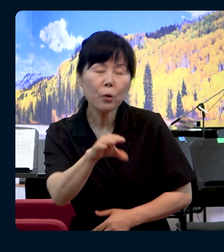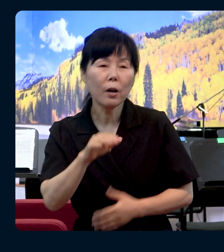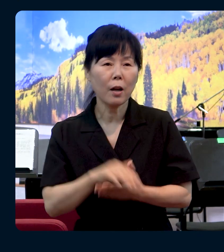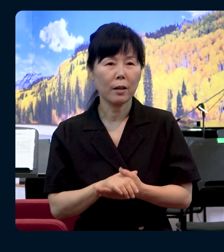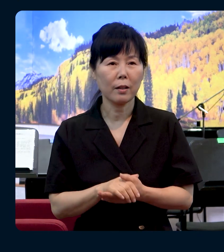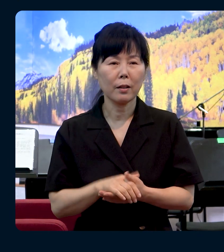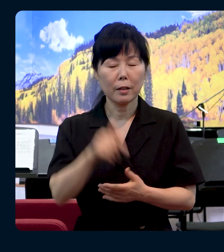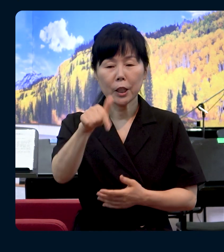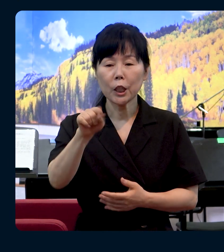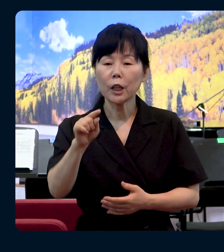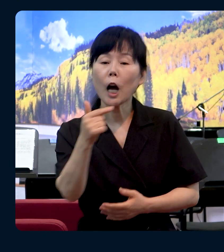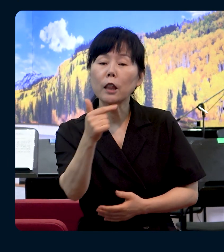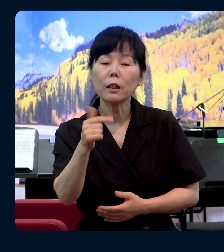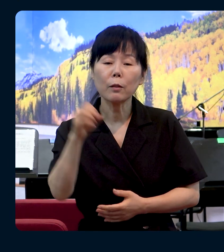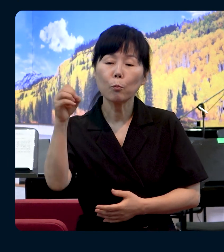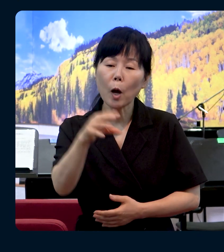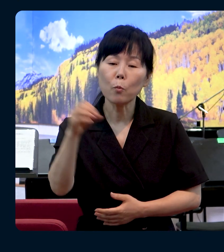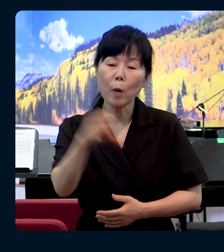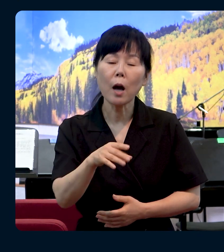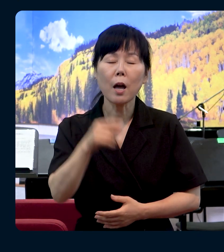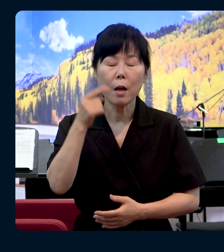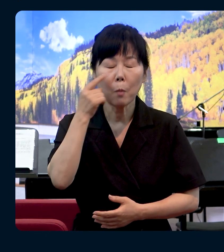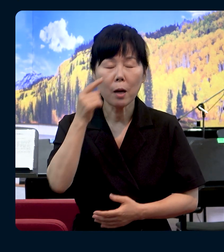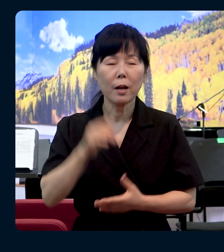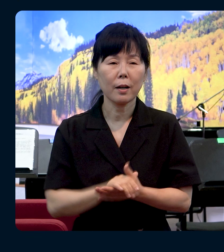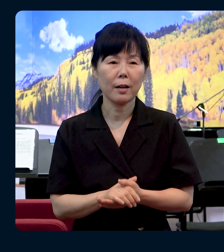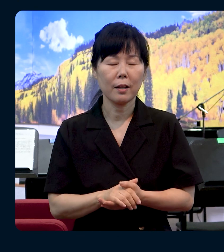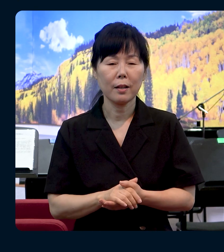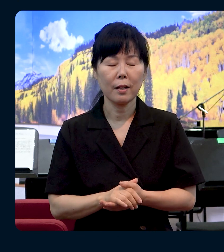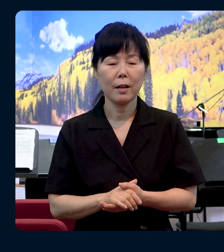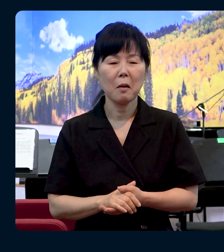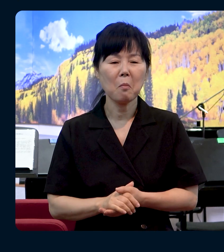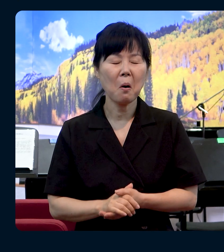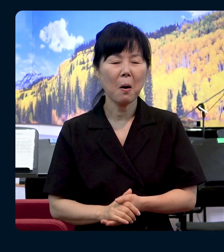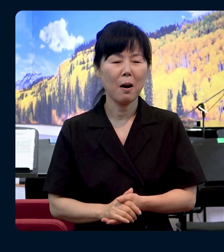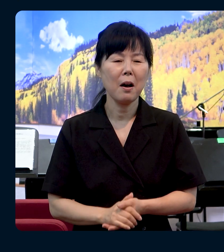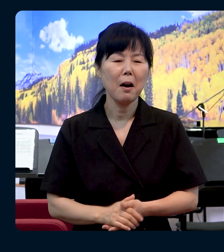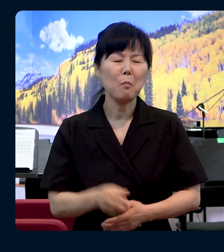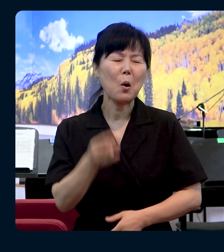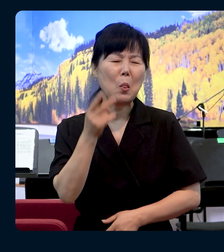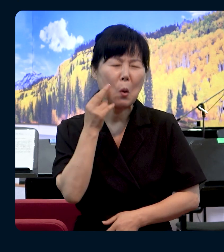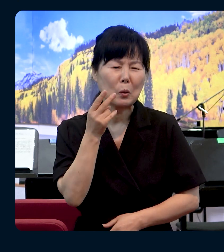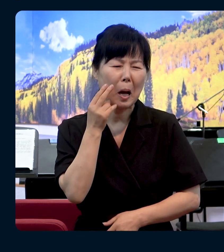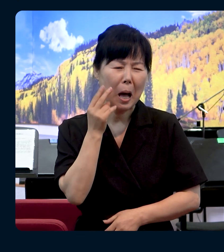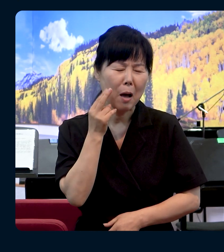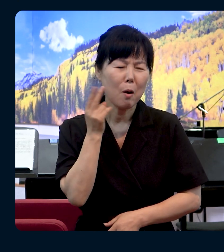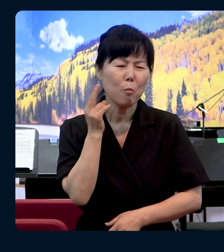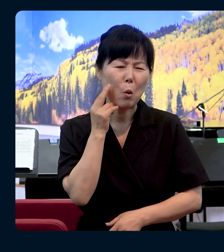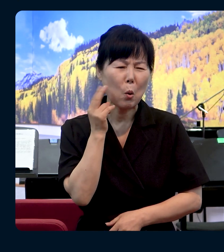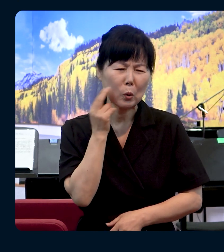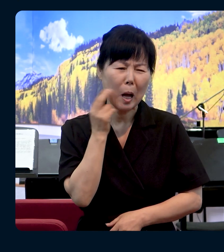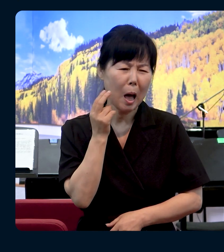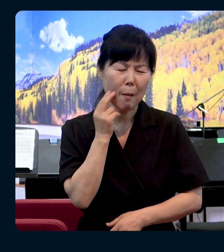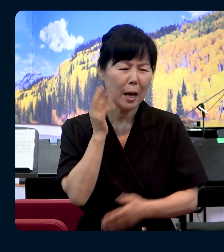뜻입니까? 여러분, 이게 절대로 싱거운 소리 하지 말아라, 그 뜻은 아니에요. 그 정도 차원이